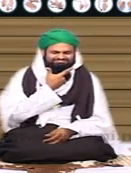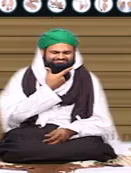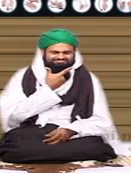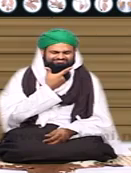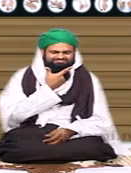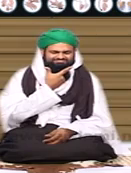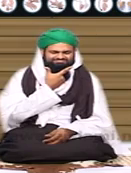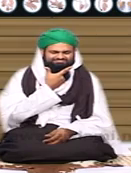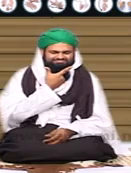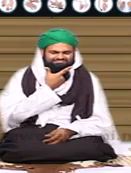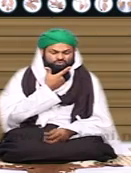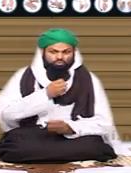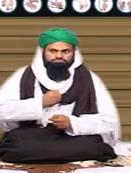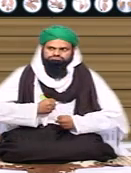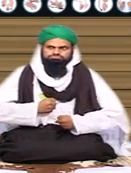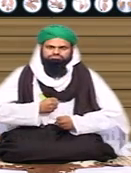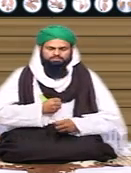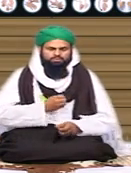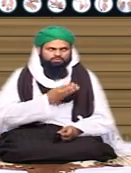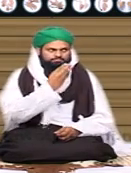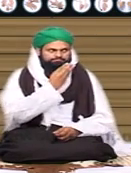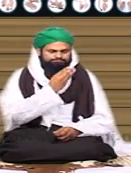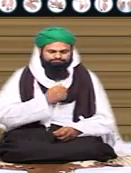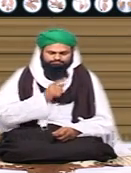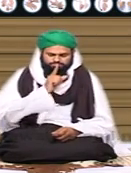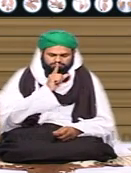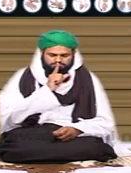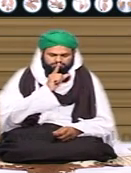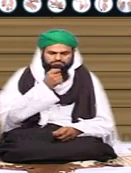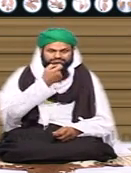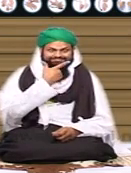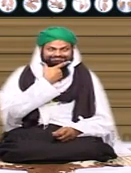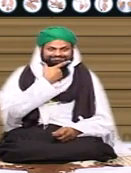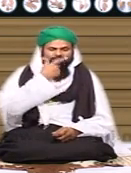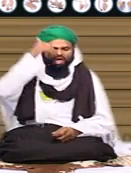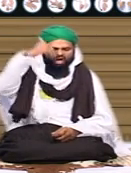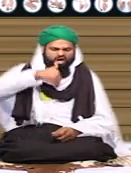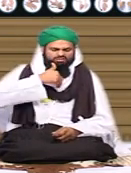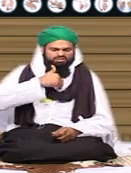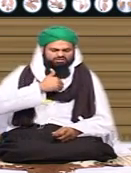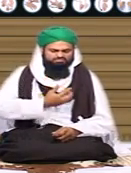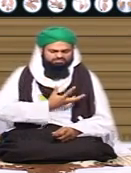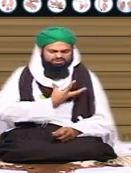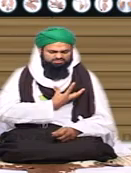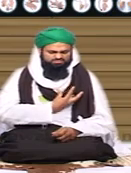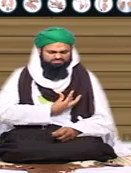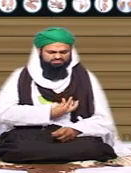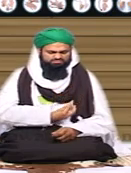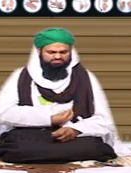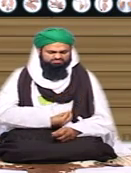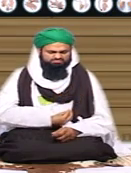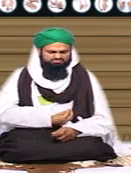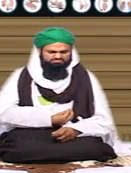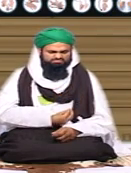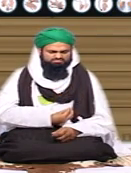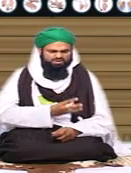گا آپ کے ساتھ، کیونکہ آپ کا روب اچھا ہے تو وہ آپ کے سامنے ہنسے گا، لیکن اندر اندر وہ کڑے